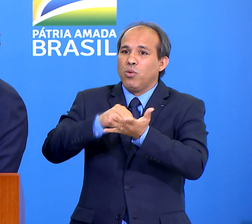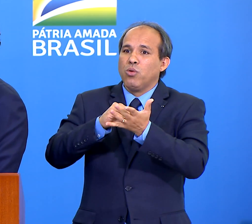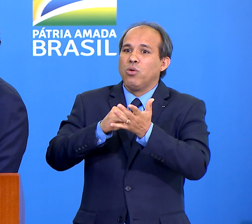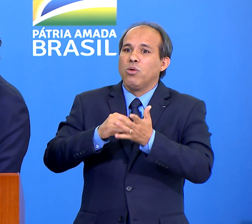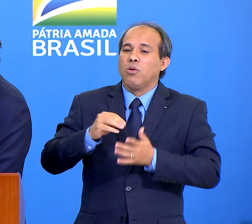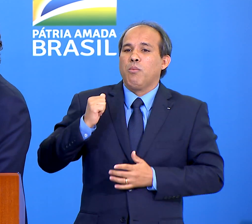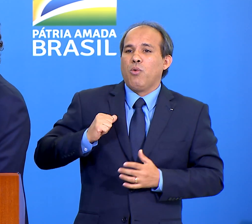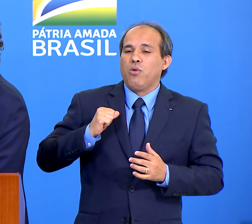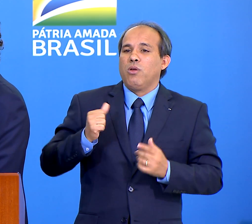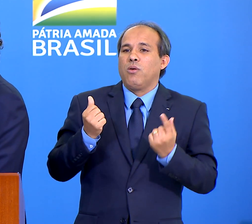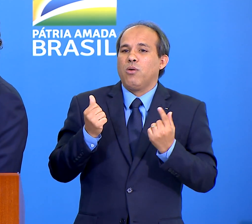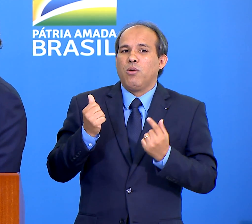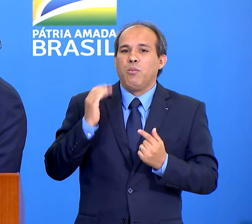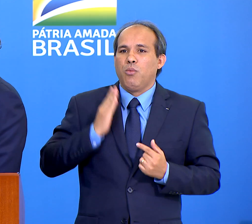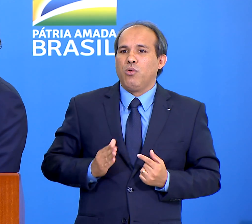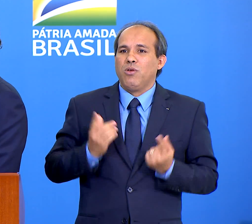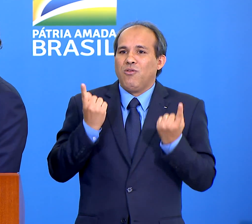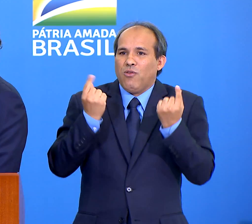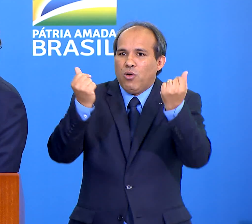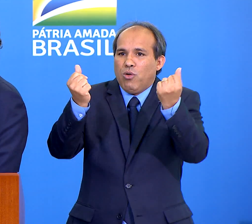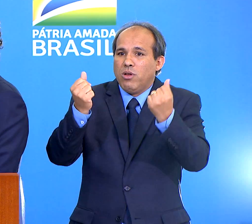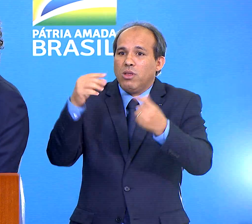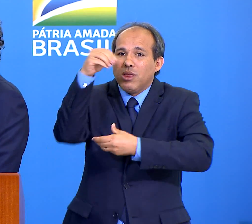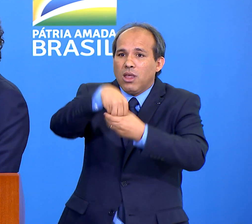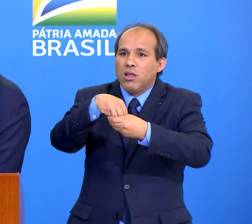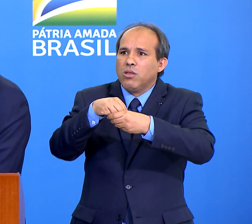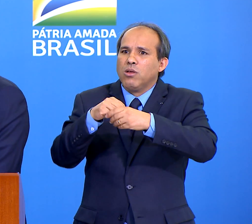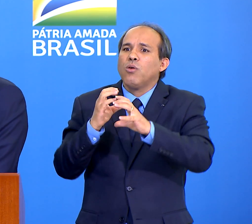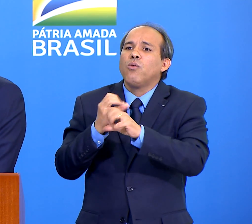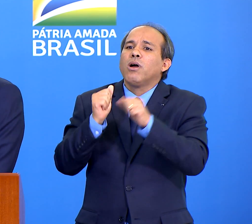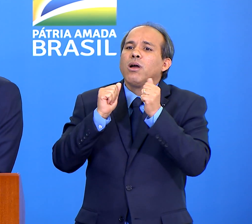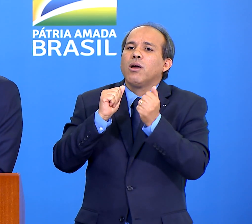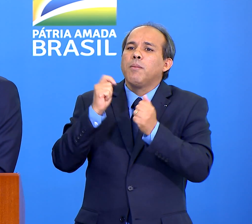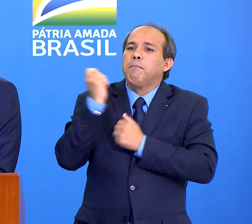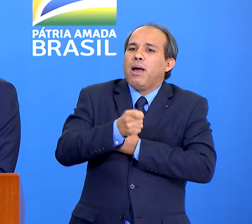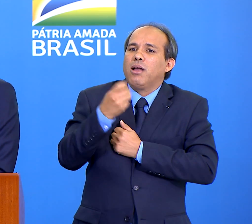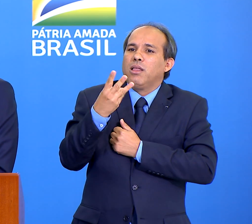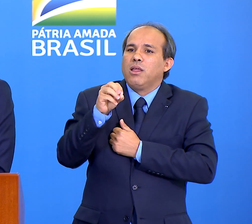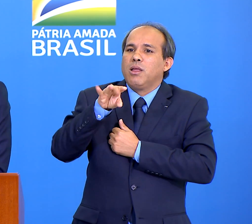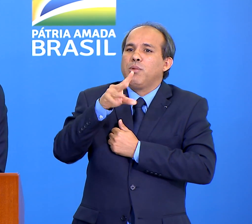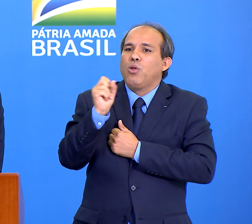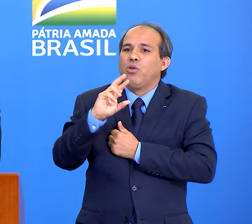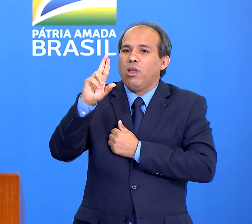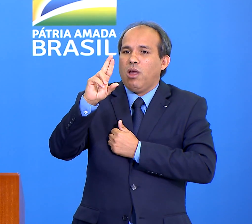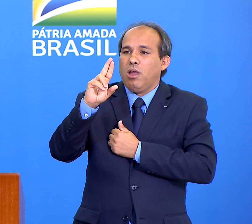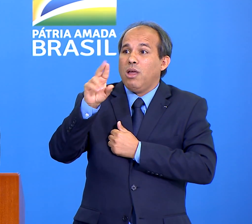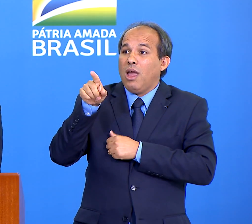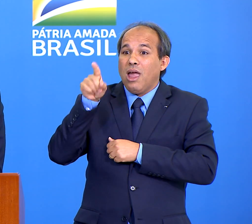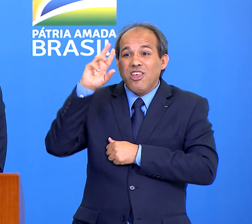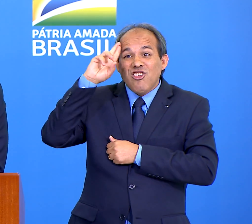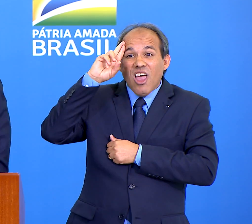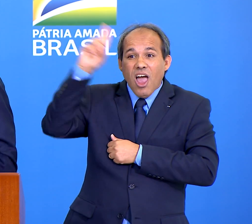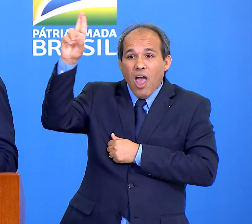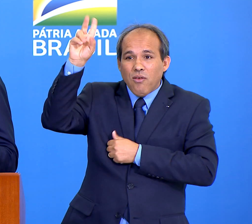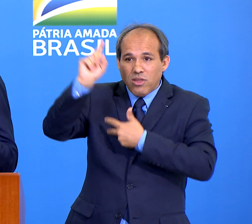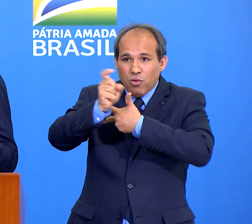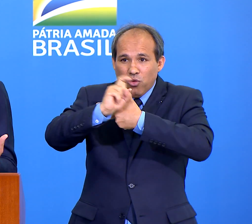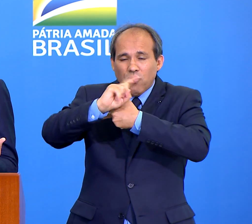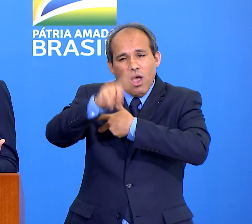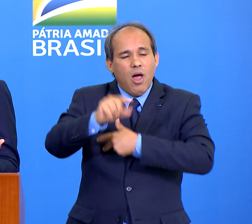valores que vai lá 30 bilhões de reais Oi e a executiva uma mulher eu diria que o segundo